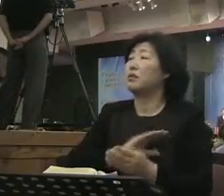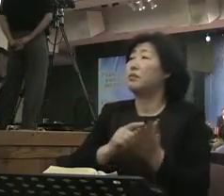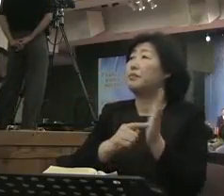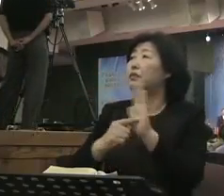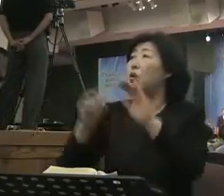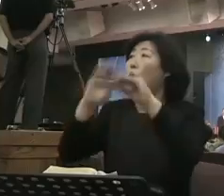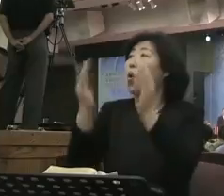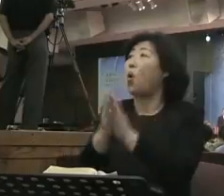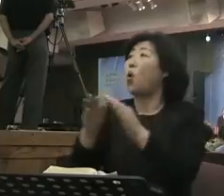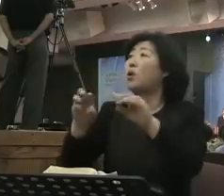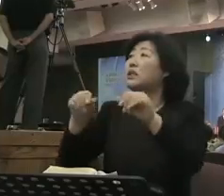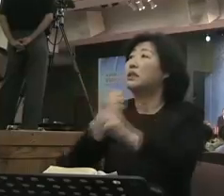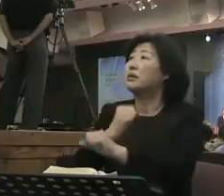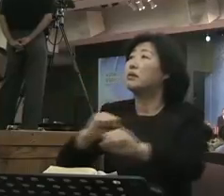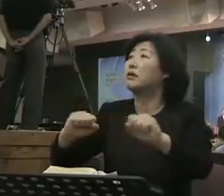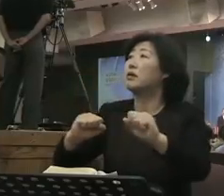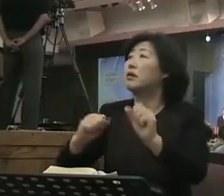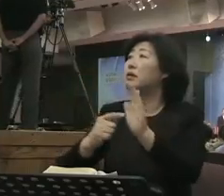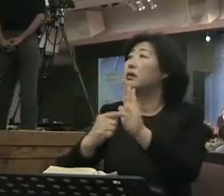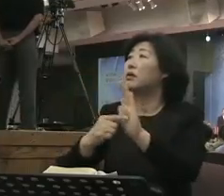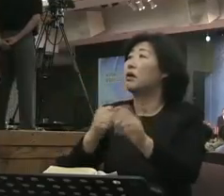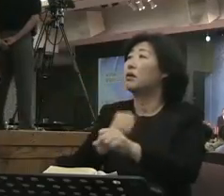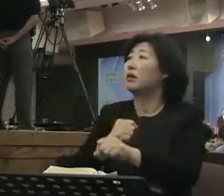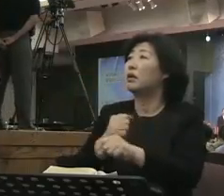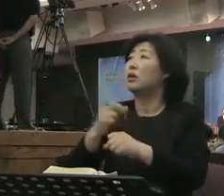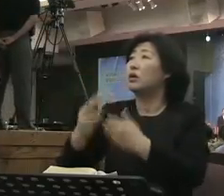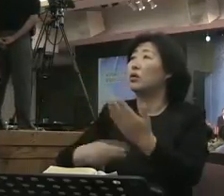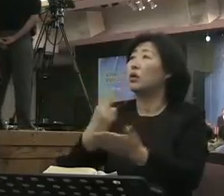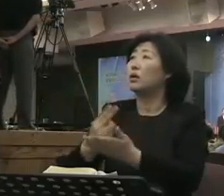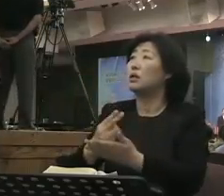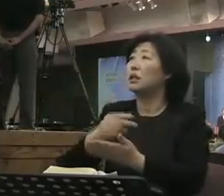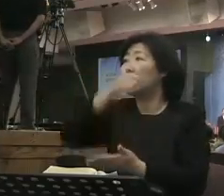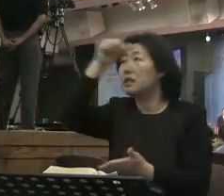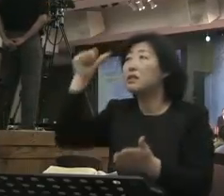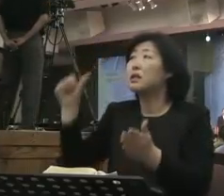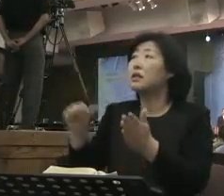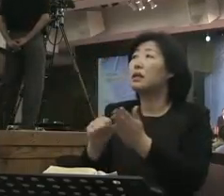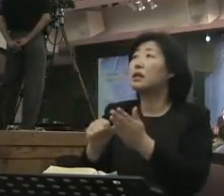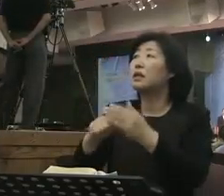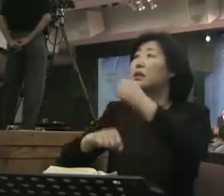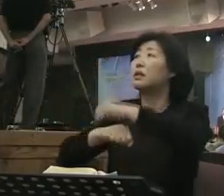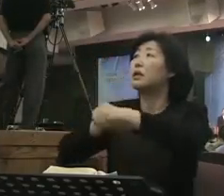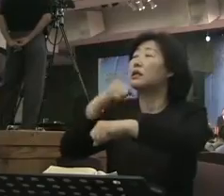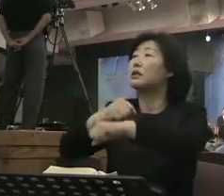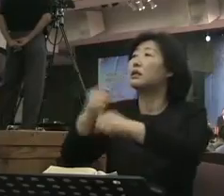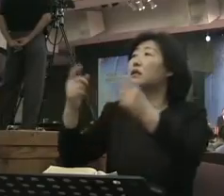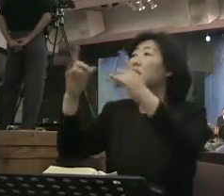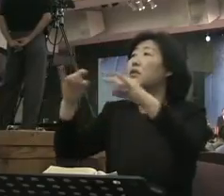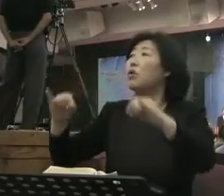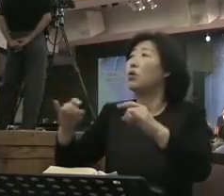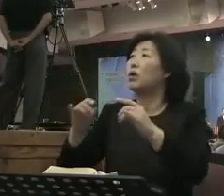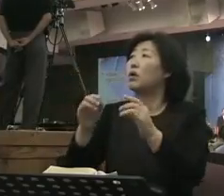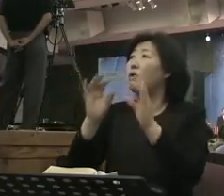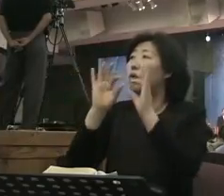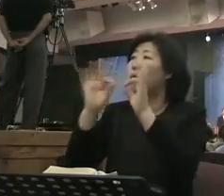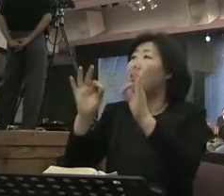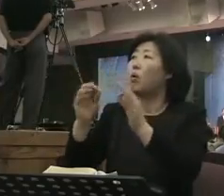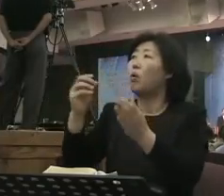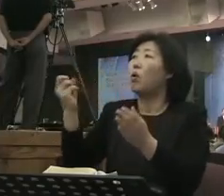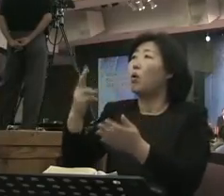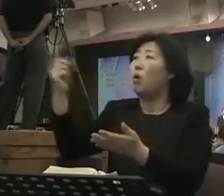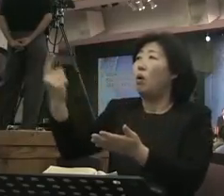온 지면에 흩어짐을 명하자 하였더니 여호와께서 인생들의 쌓는 성과 대를 보시려고